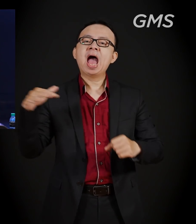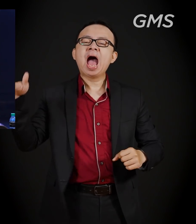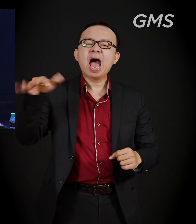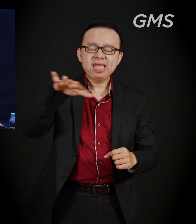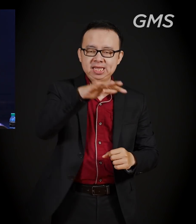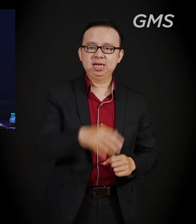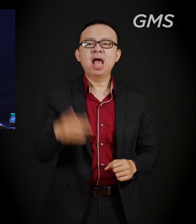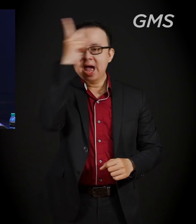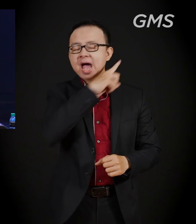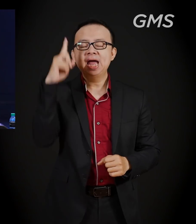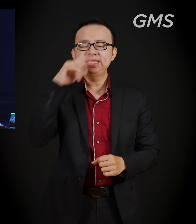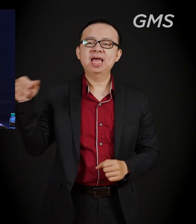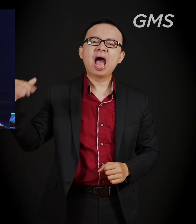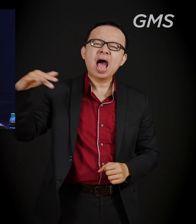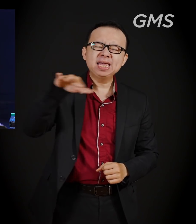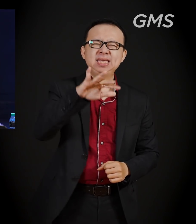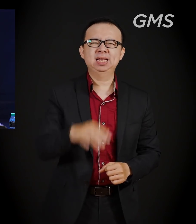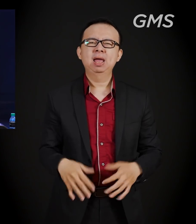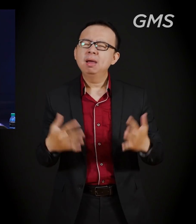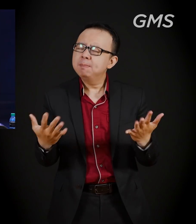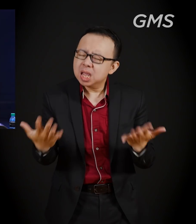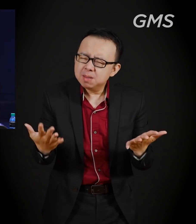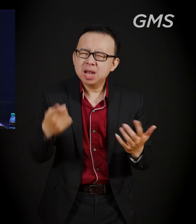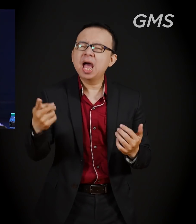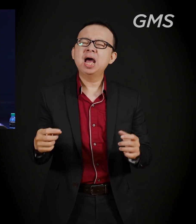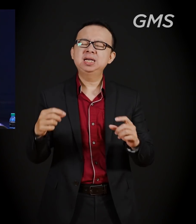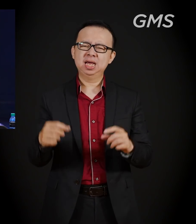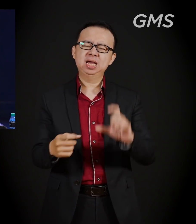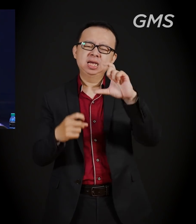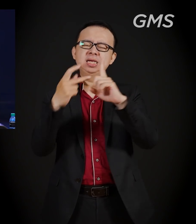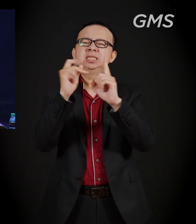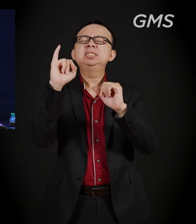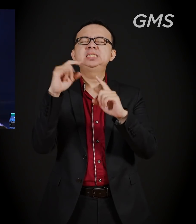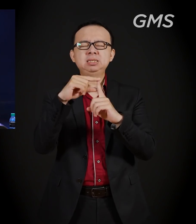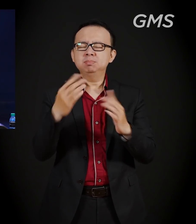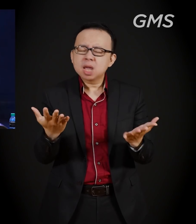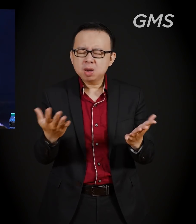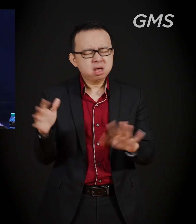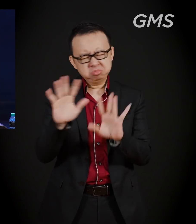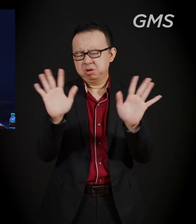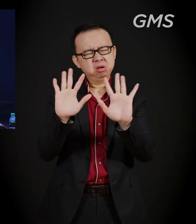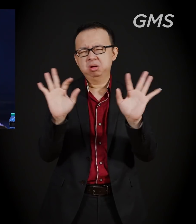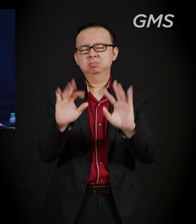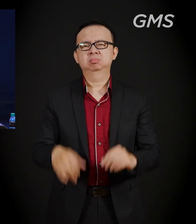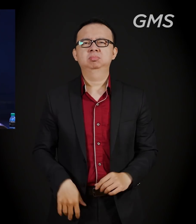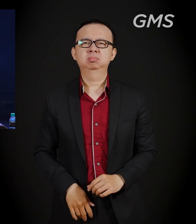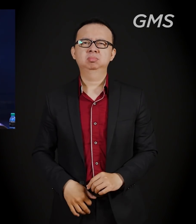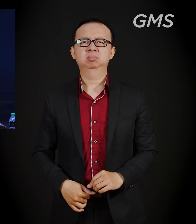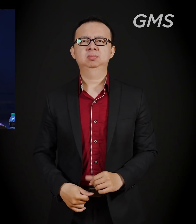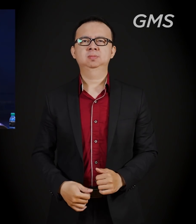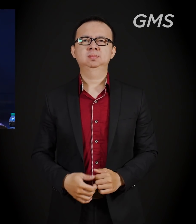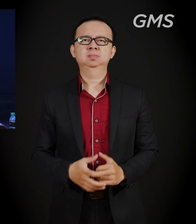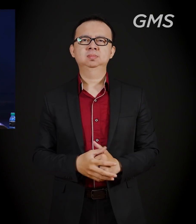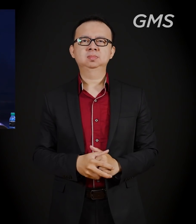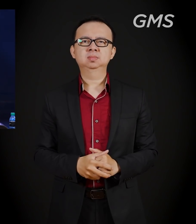Air. Cuma air. Bagaimana di dalamnya bisa ada chip yang berisi konten besi dan logam, saudara. Iya